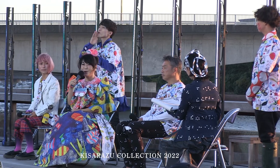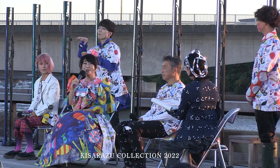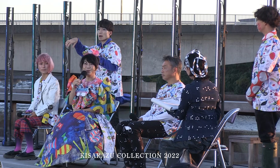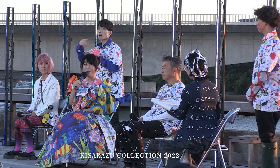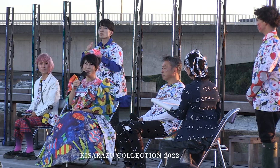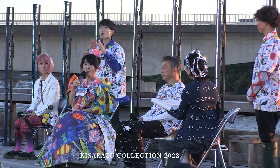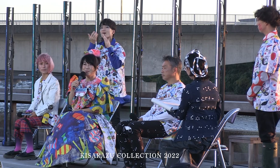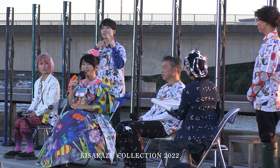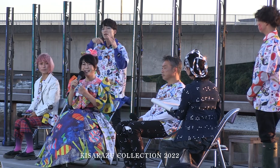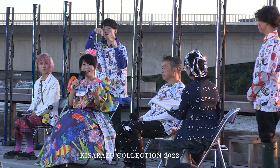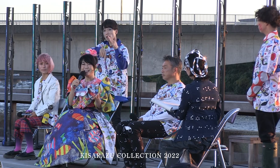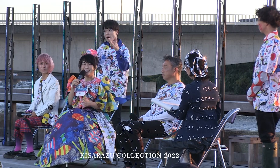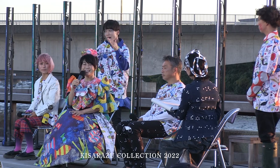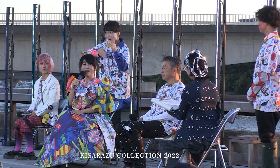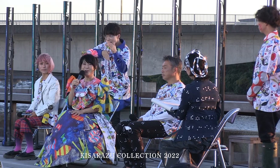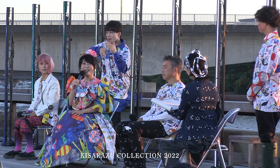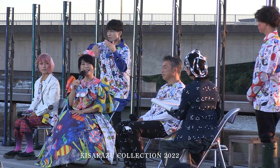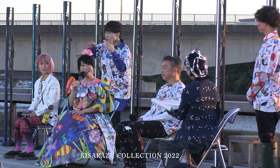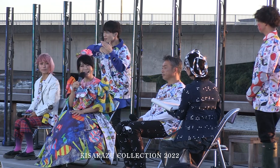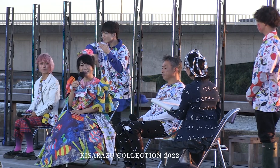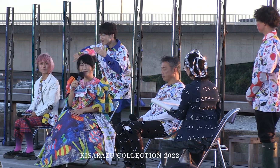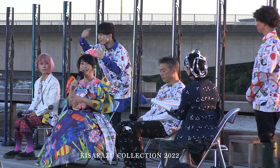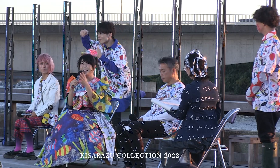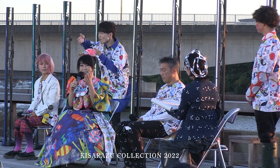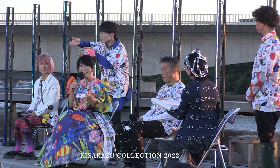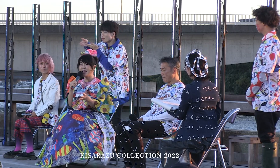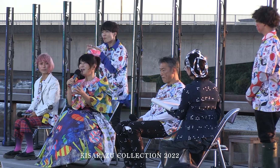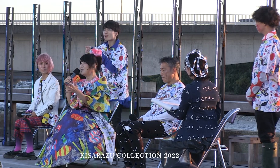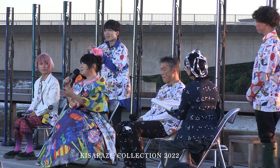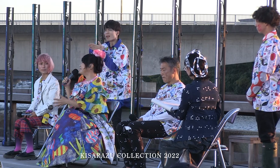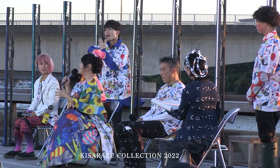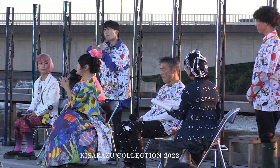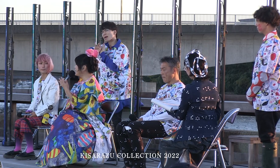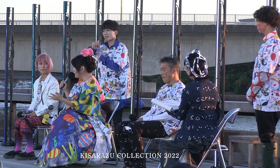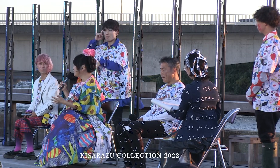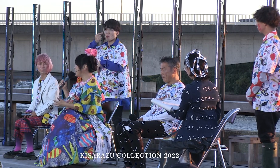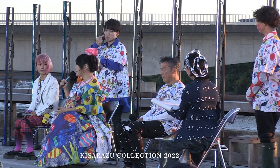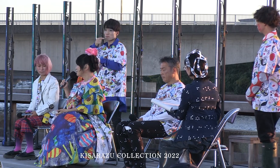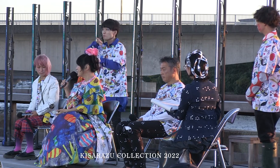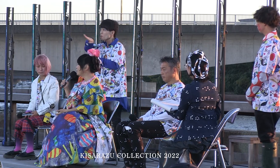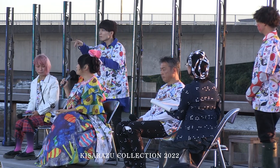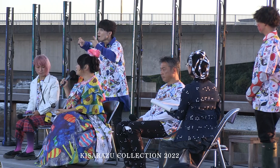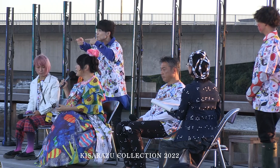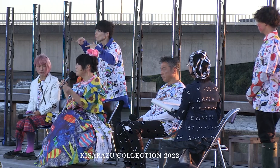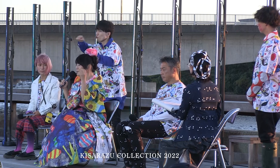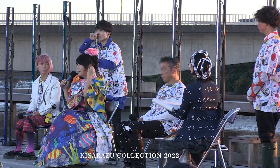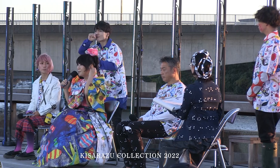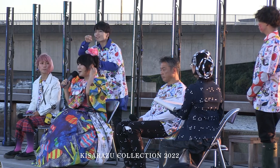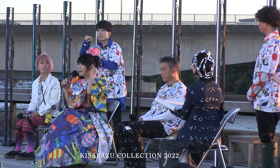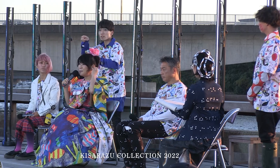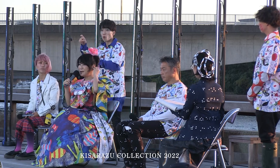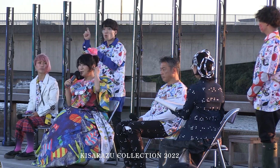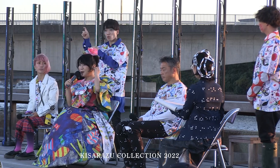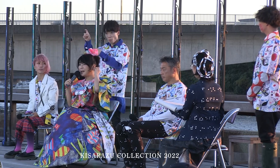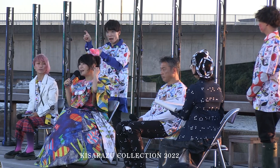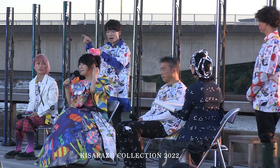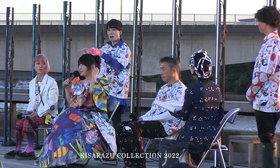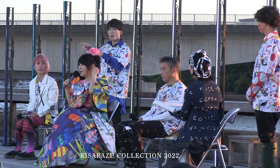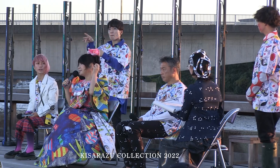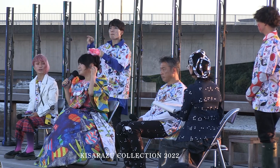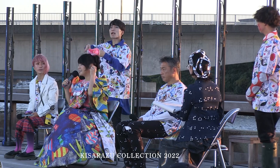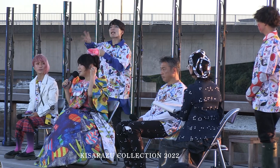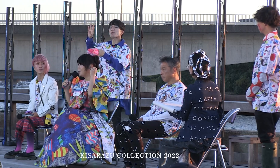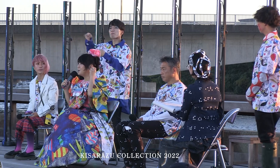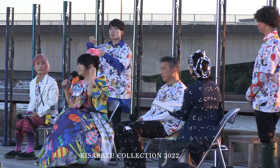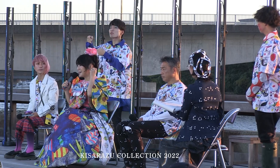ういう教育を皆さんにしてもらえたらなって、みんな違ってみんないいんだよって、この言葉パラリンピックの開会